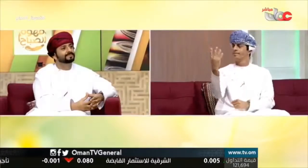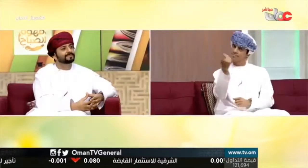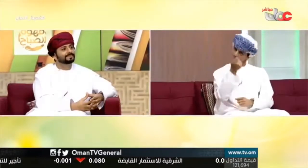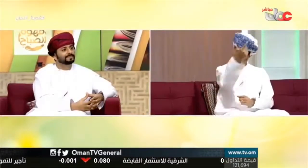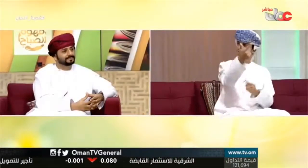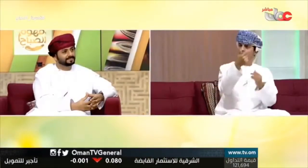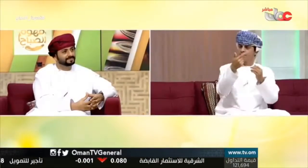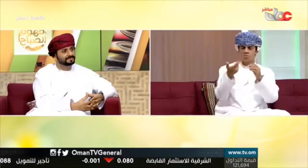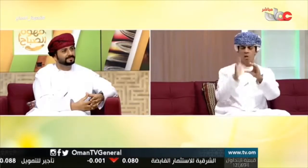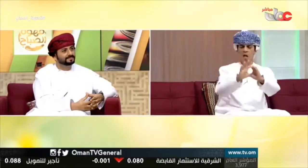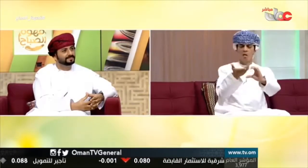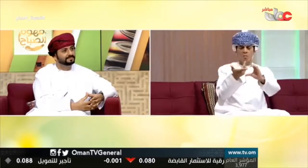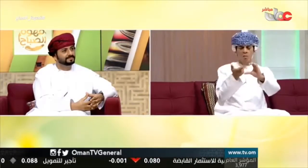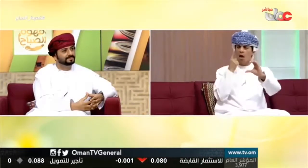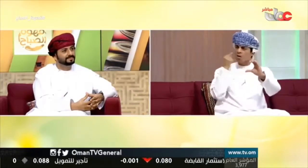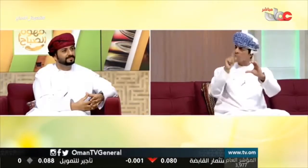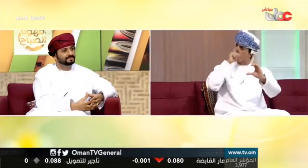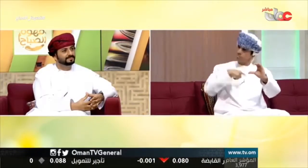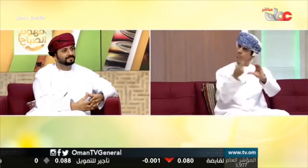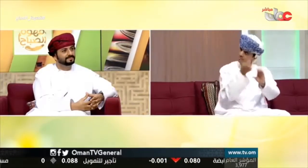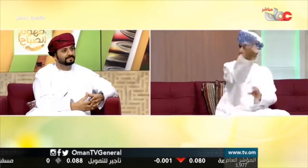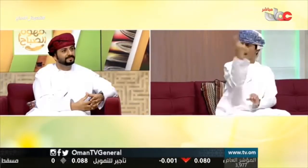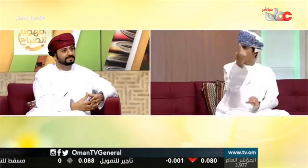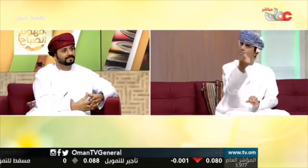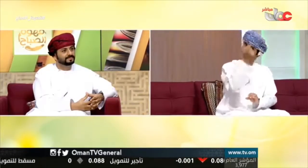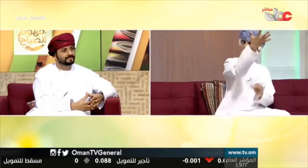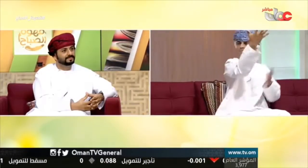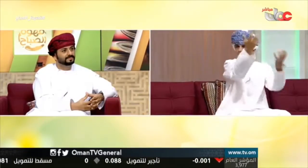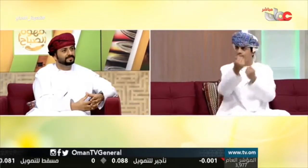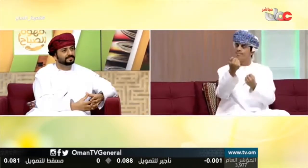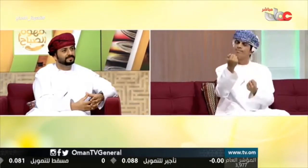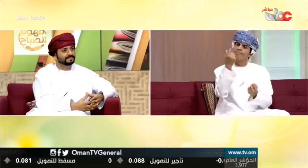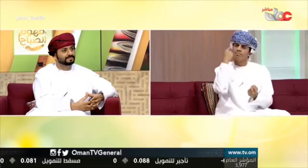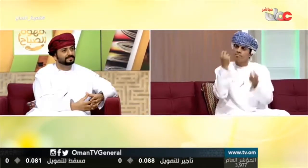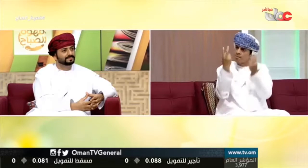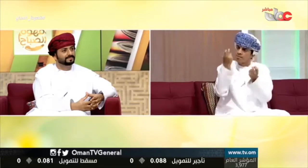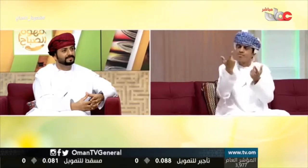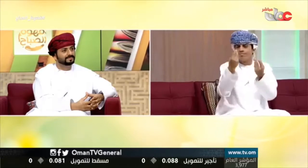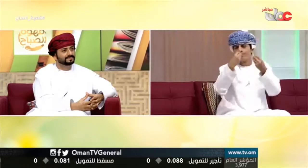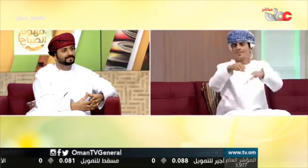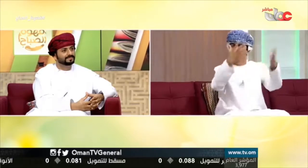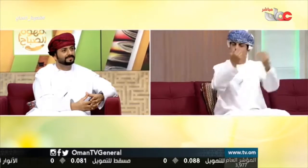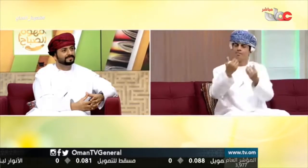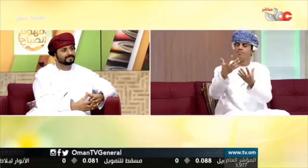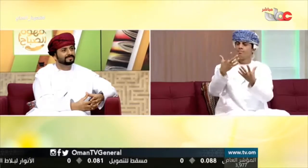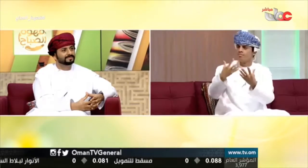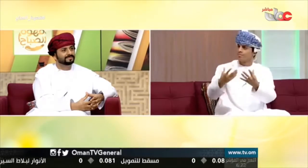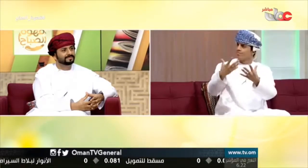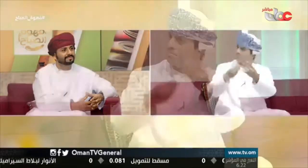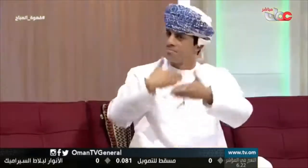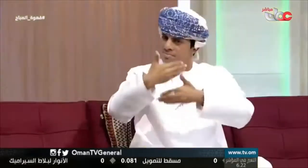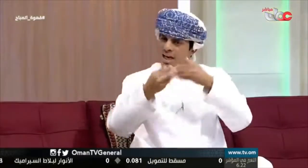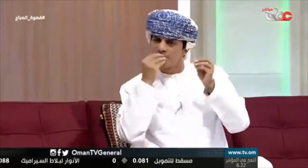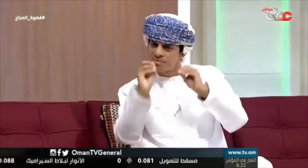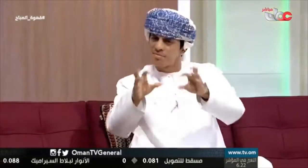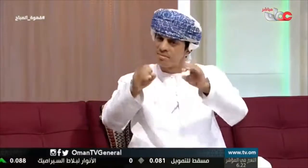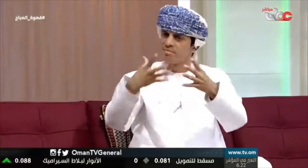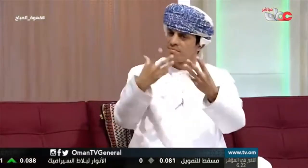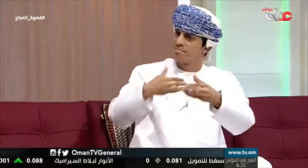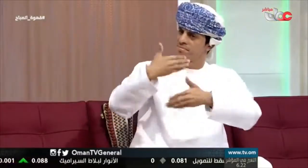أعمل أشتري في مجموعة من الماعز والحيوانات وأقوم بحظيرة، لدي حظيرة طبعا أدخر هذا